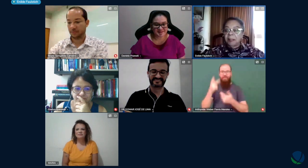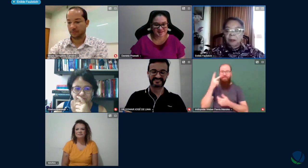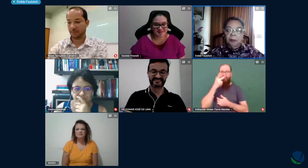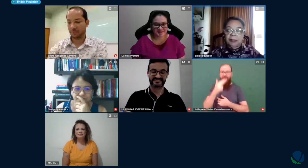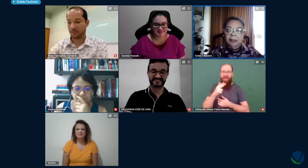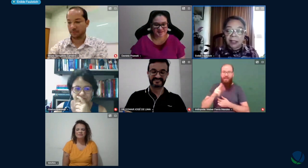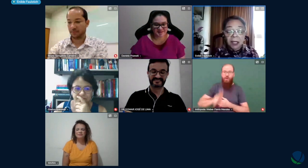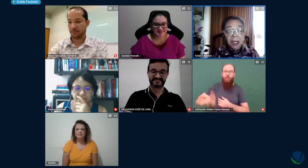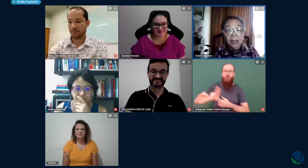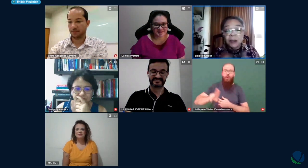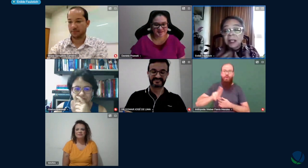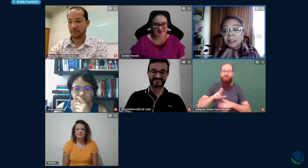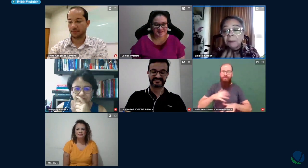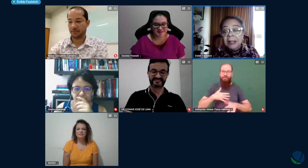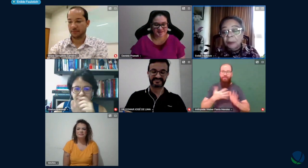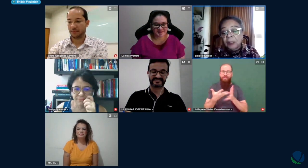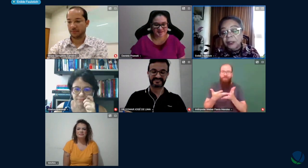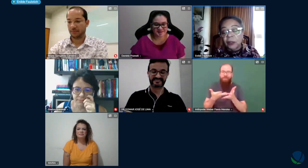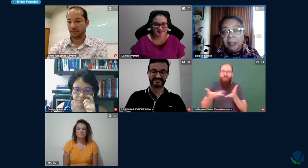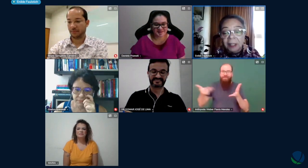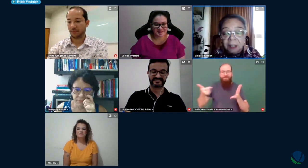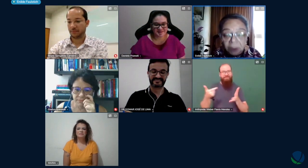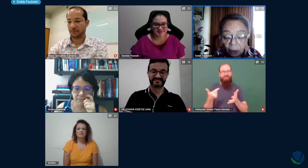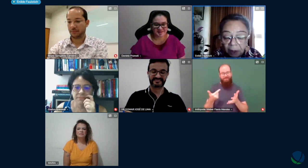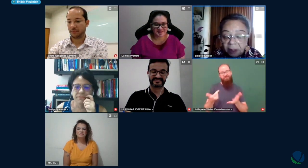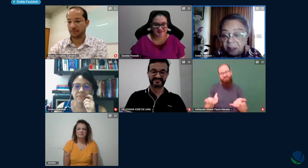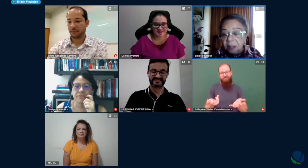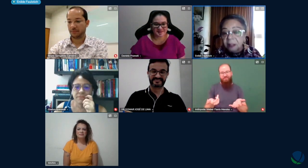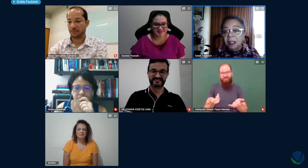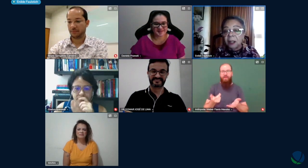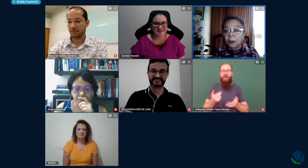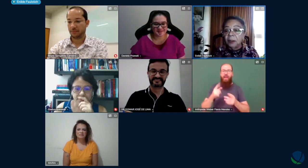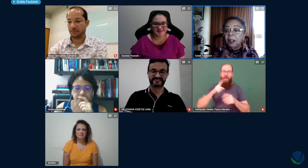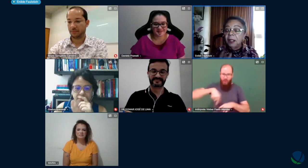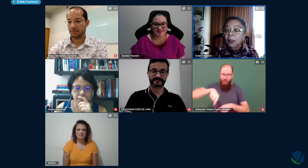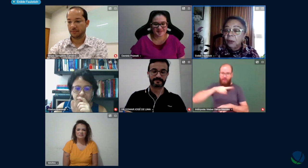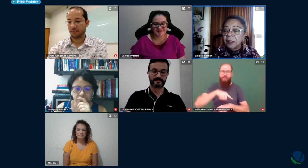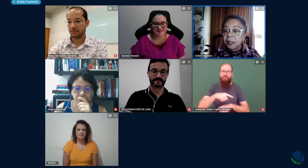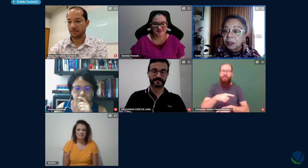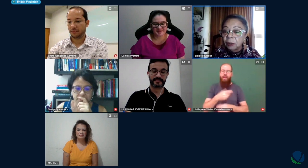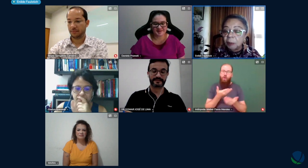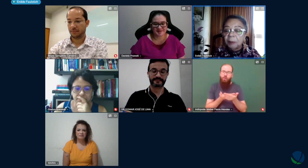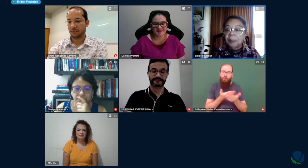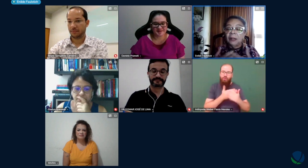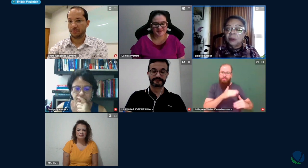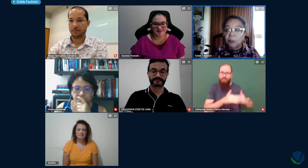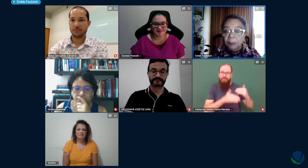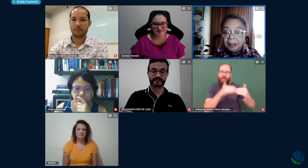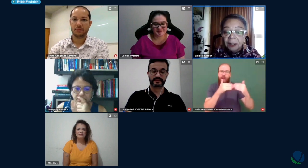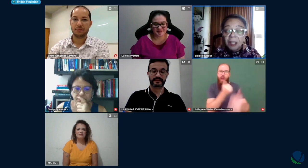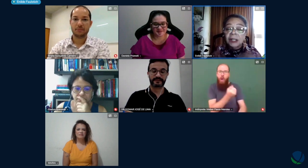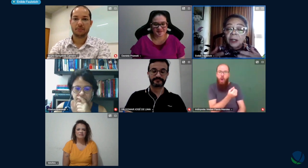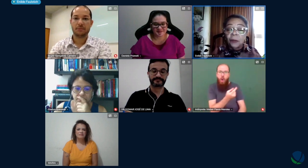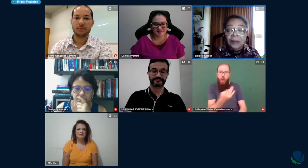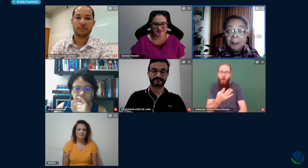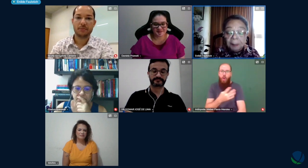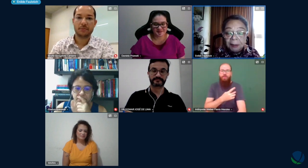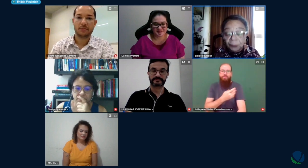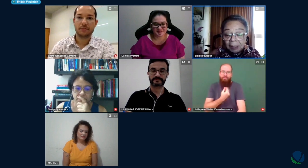com a tamanha propriedade. Eu digo, eles passam por escolarização, uns ainda estão no primário, outros no médio.